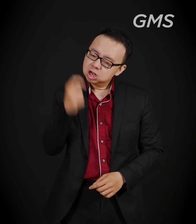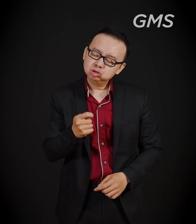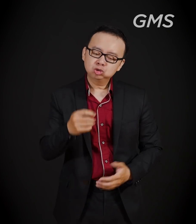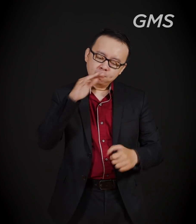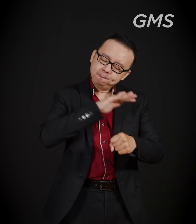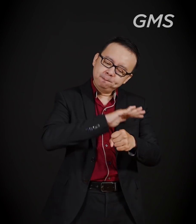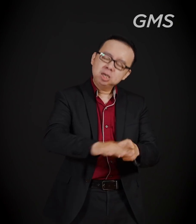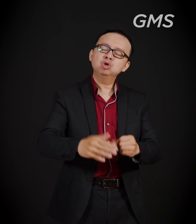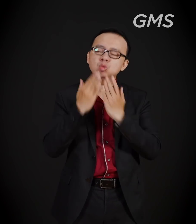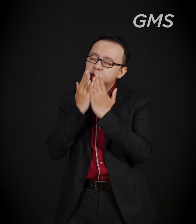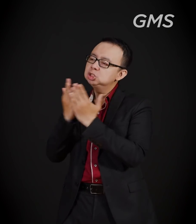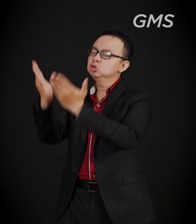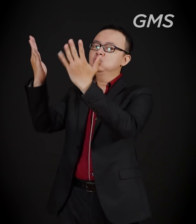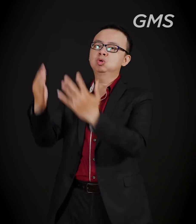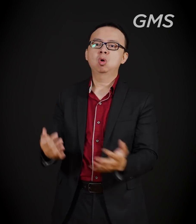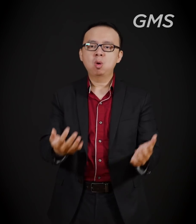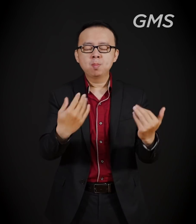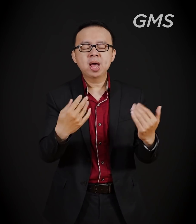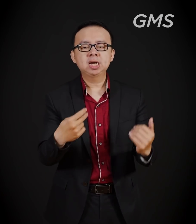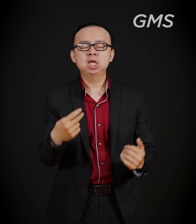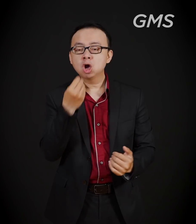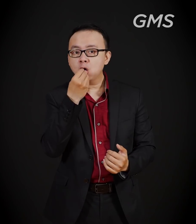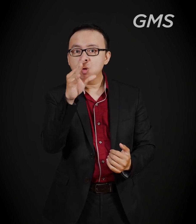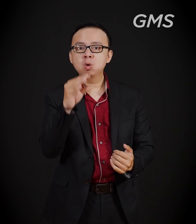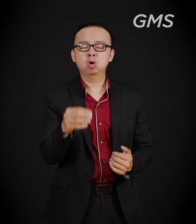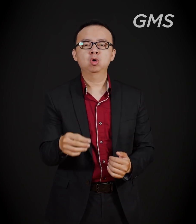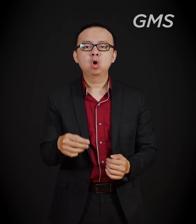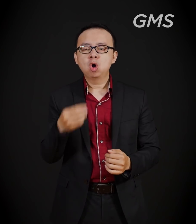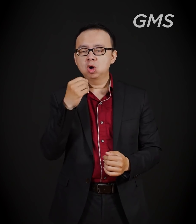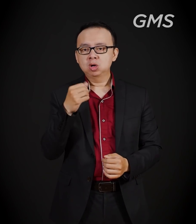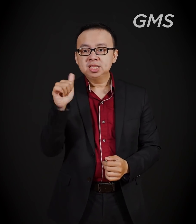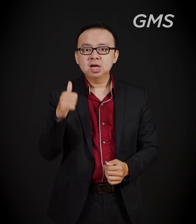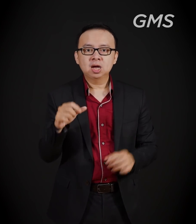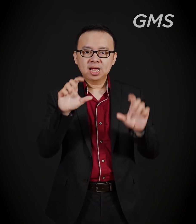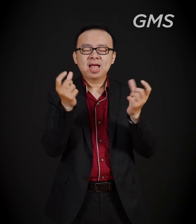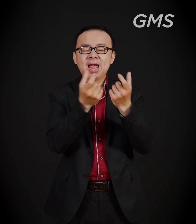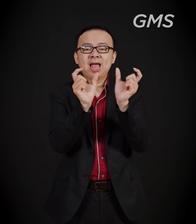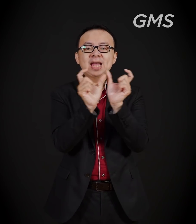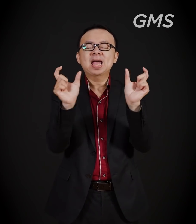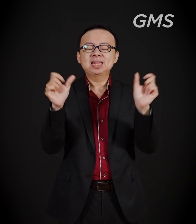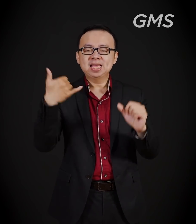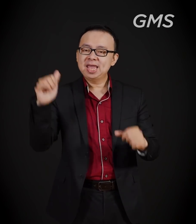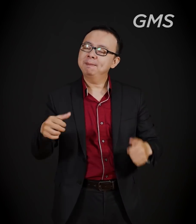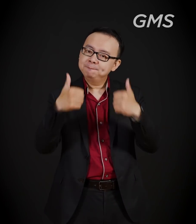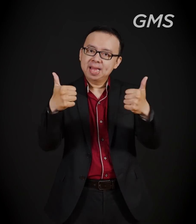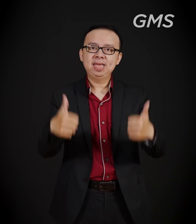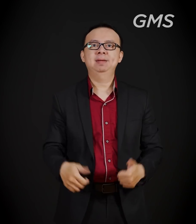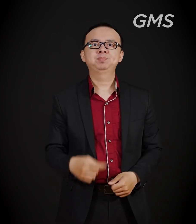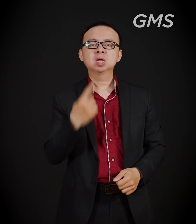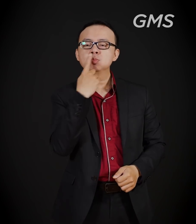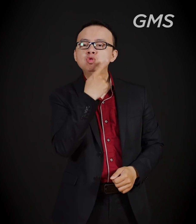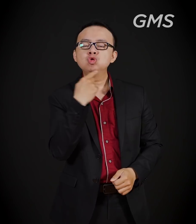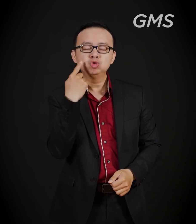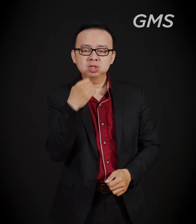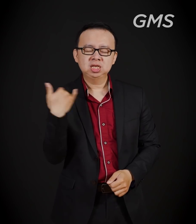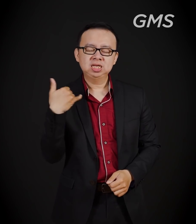terjadi, tapi kita ucapkan apa yang kita yakini pasti akan terjadi dalam kasih karunia Tuhan. Mulut kita harus selalu penuh